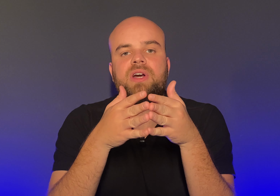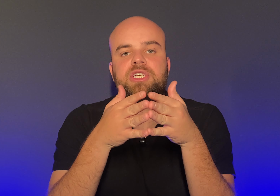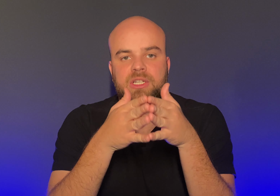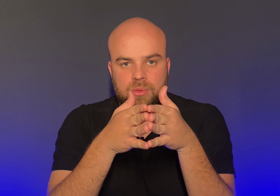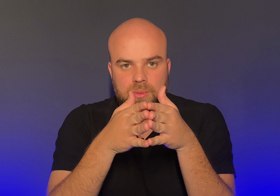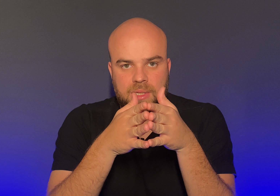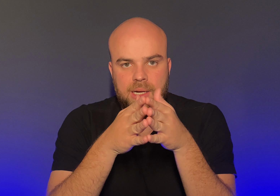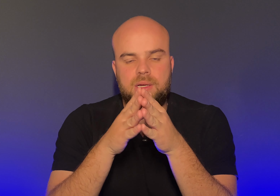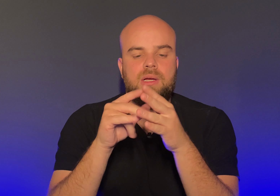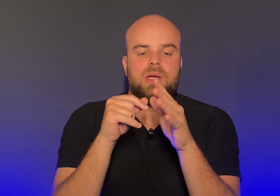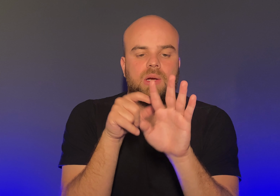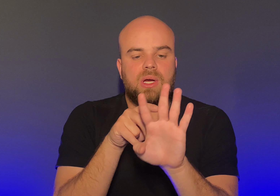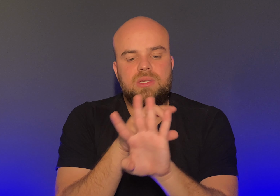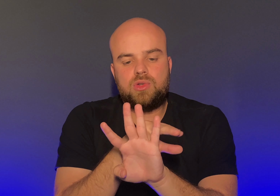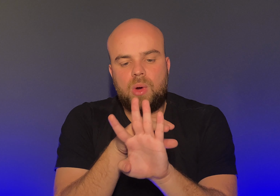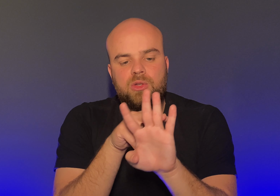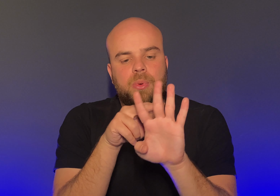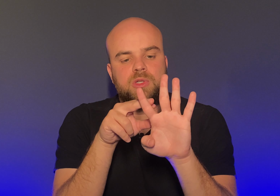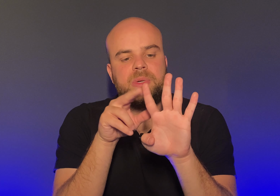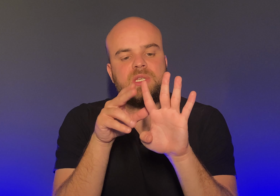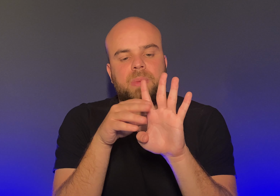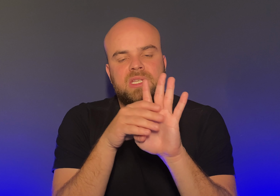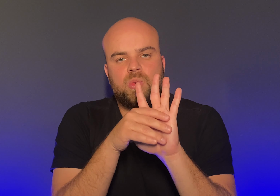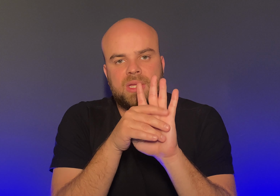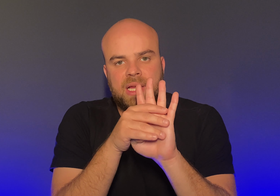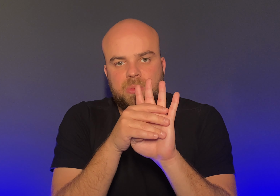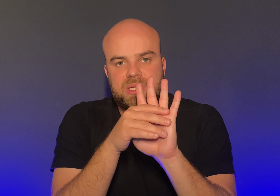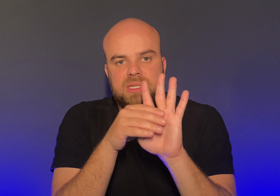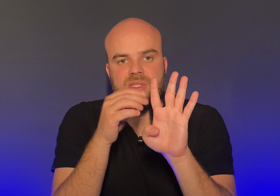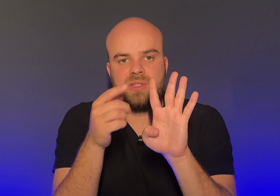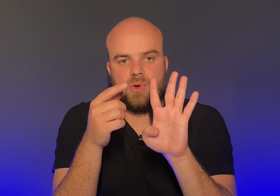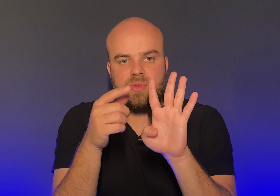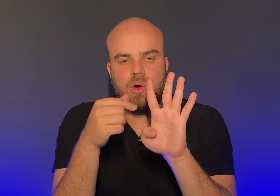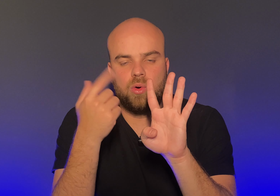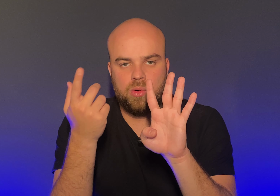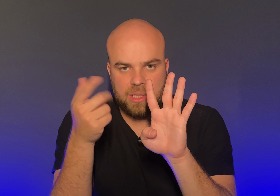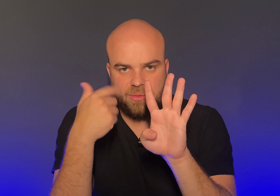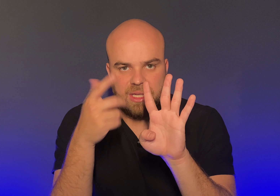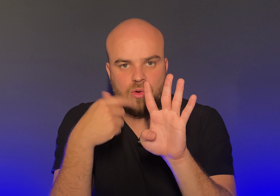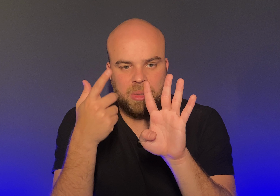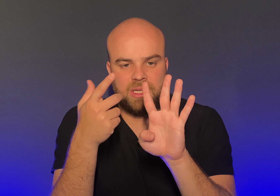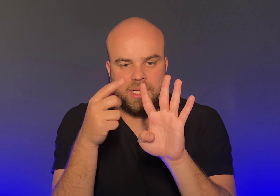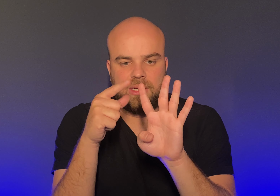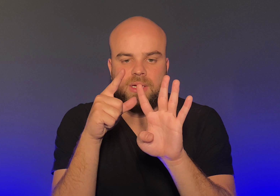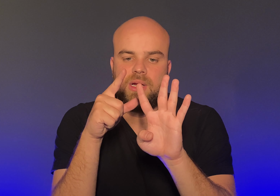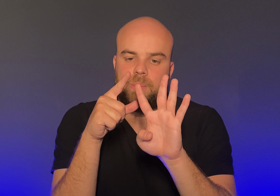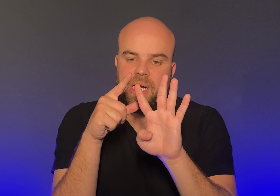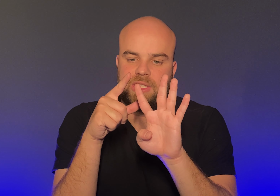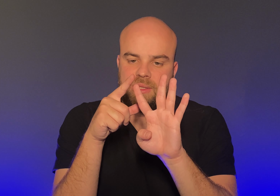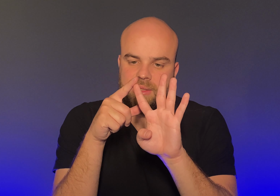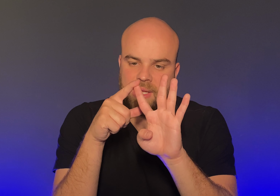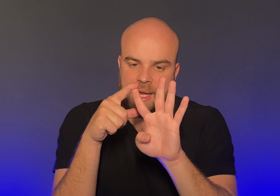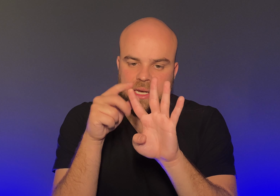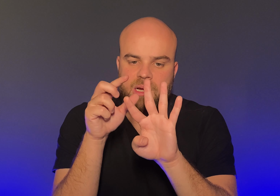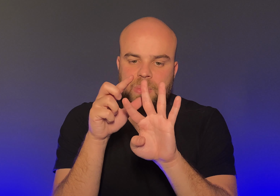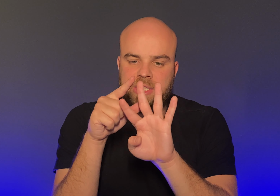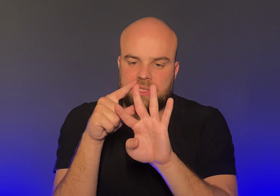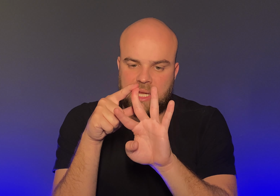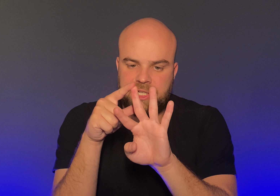convergindo tá Quais são os quatro pontos principais com o atleta precisa se desenvolver ao longo da vida como atleta parte técnica parte